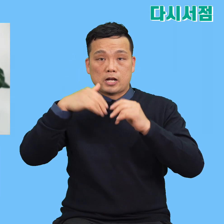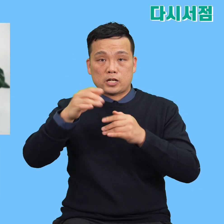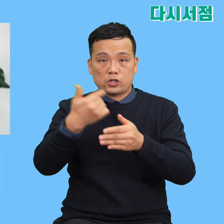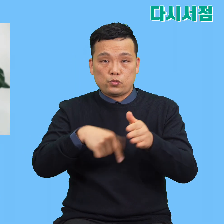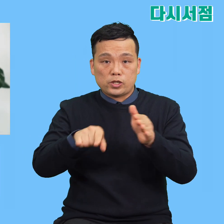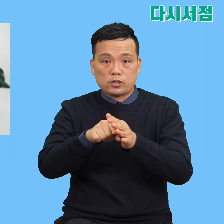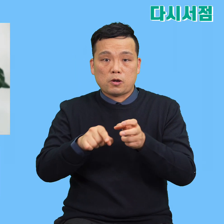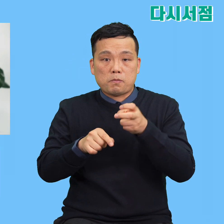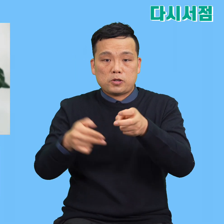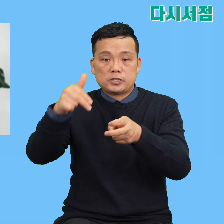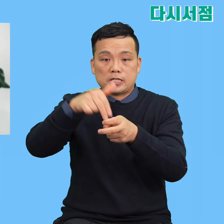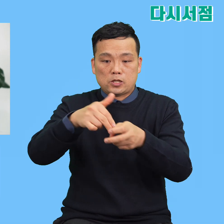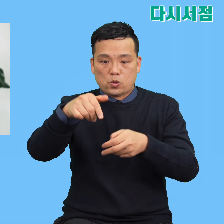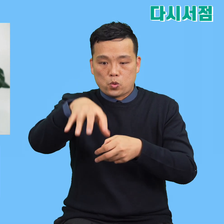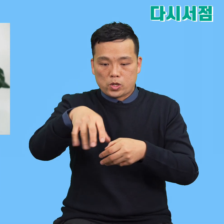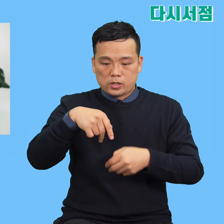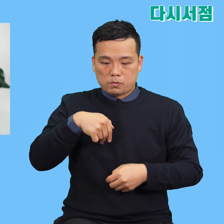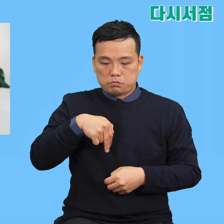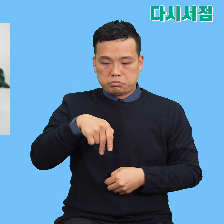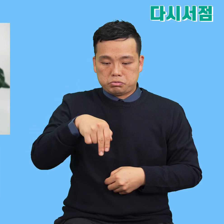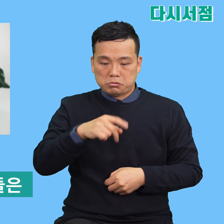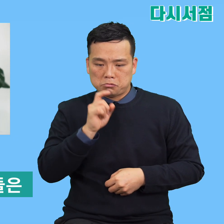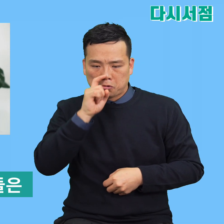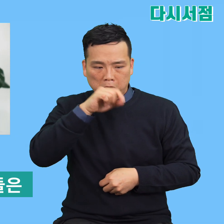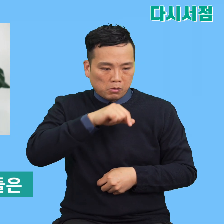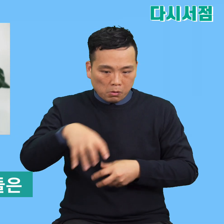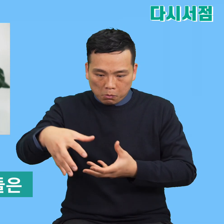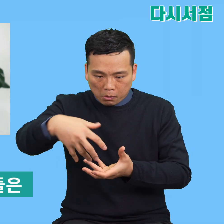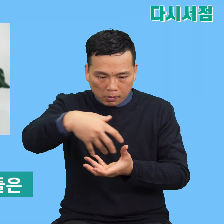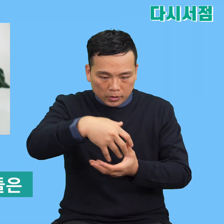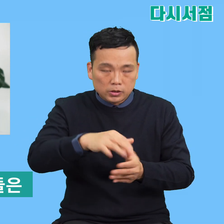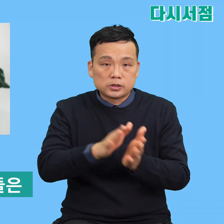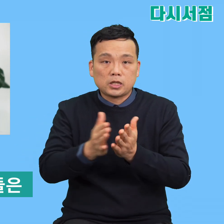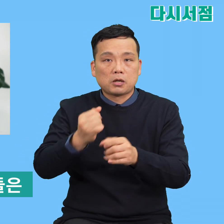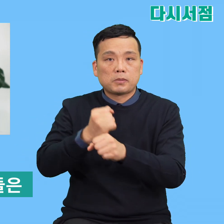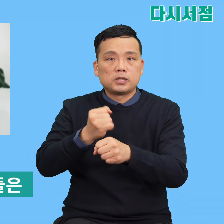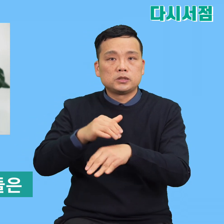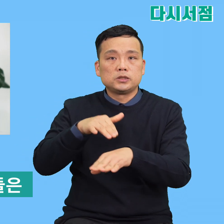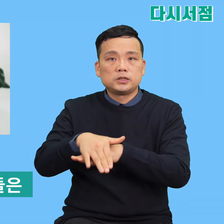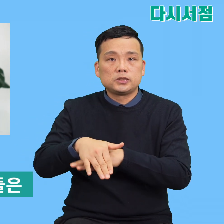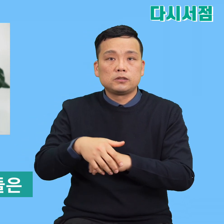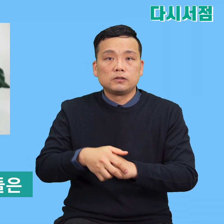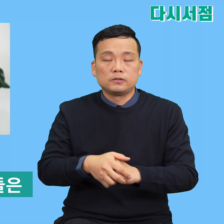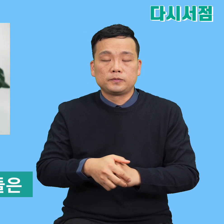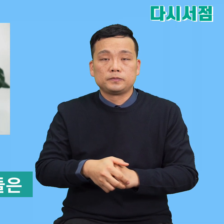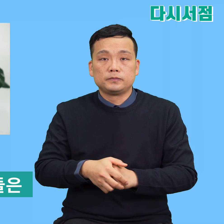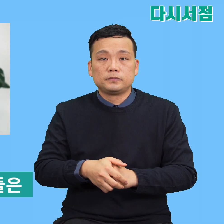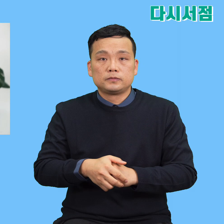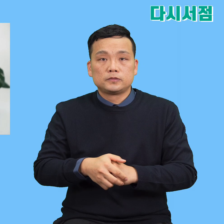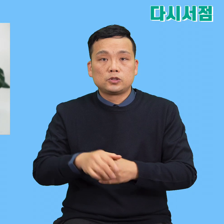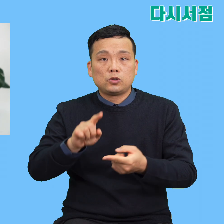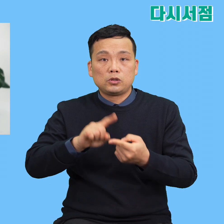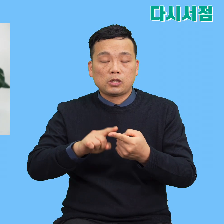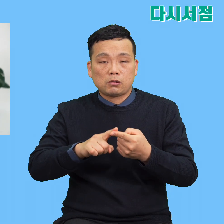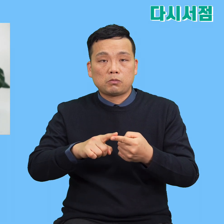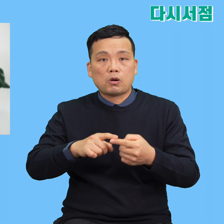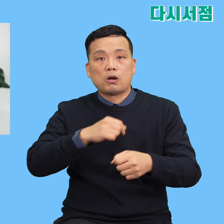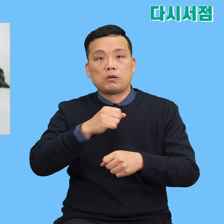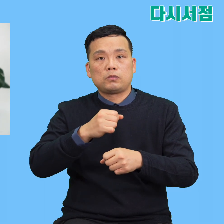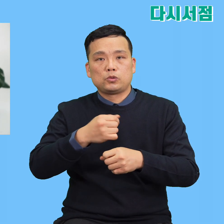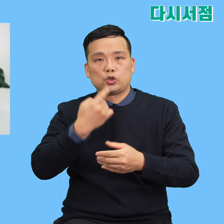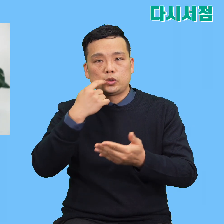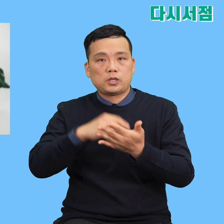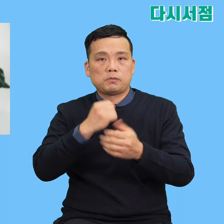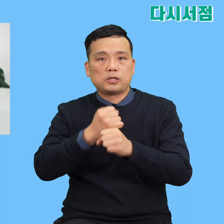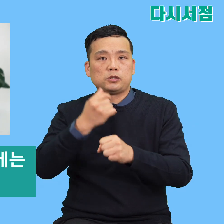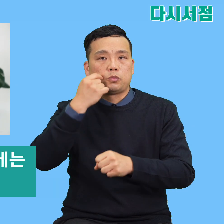가는 버스까지 가는 길에 있는 쓰레기를 주워가지고 책을 만든다거나 이런 책들은 아무나 낼 수 없는 거라고 생각을